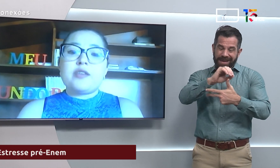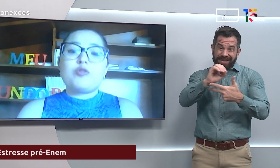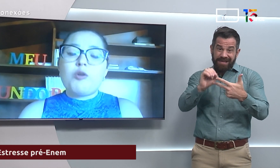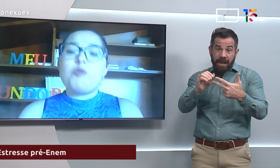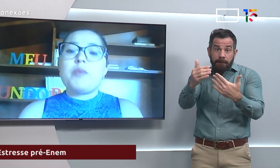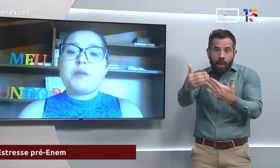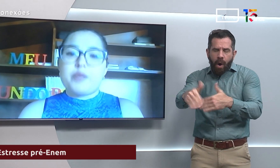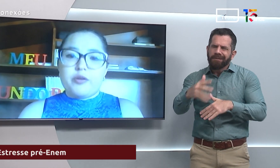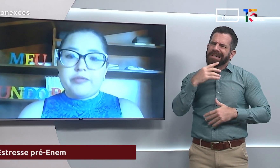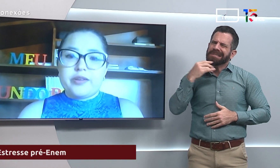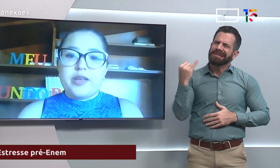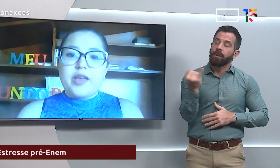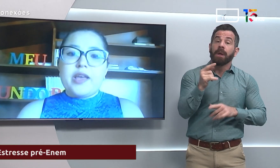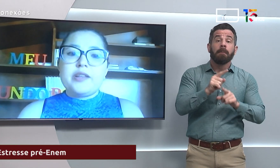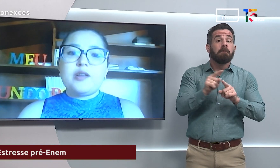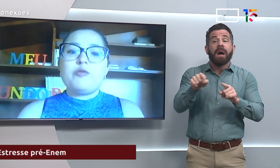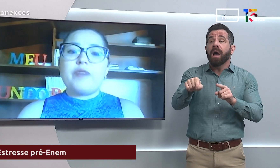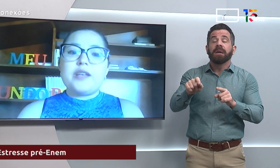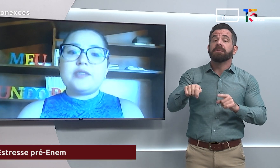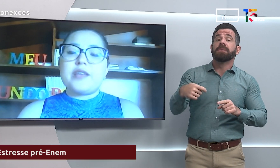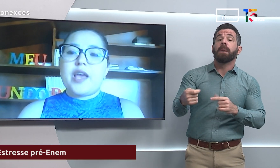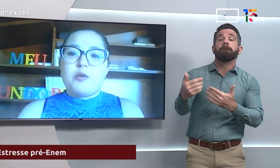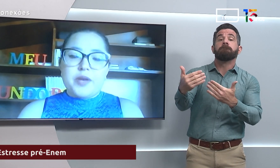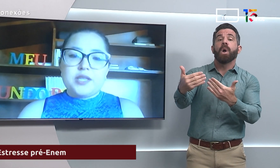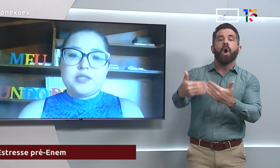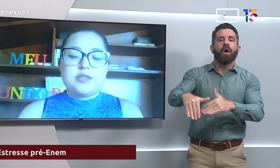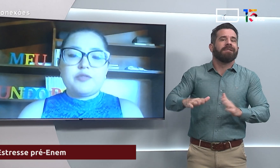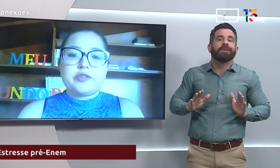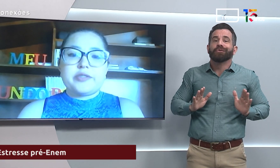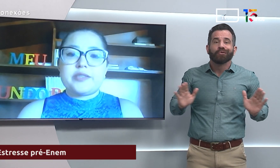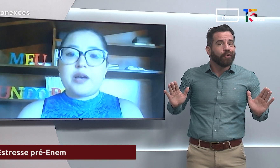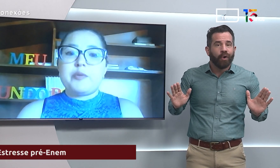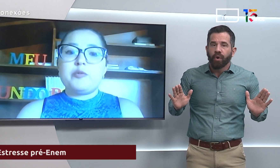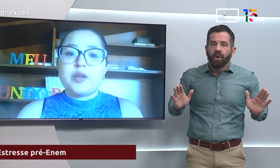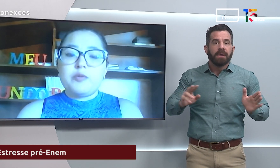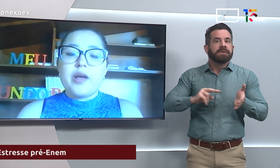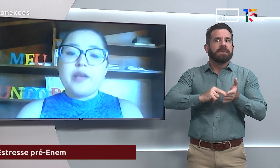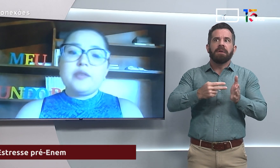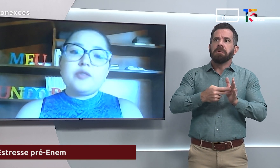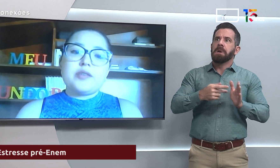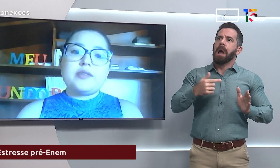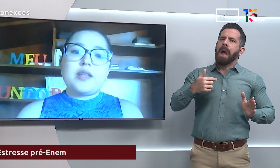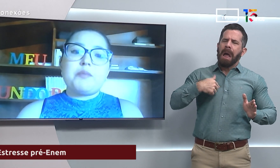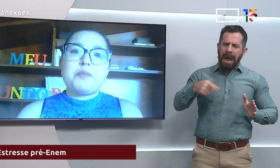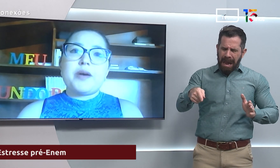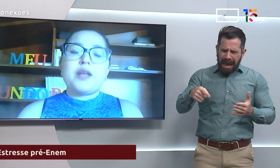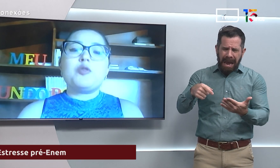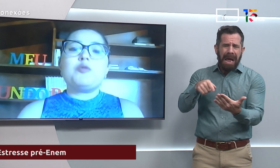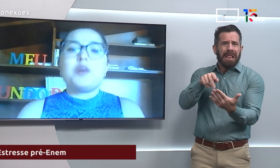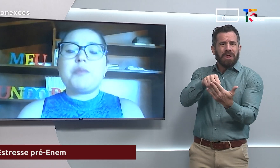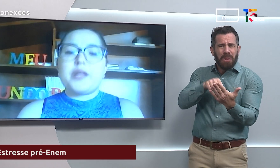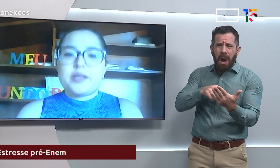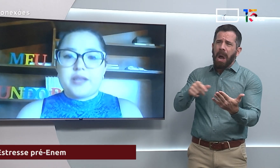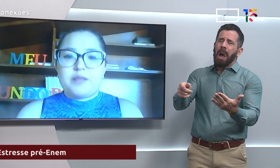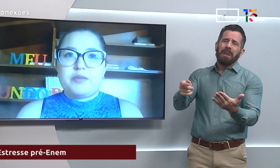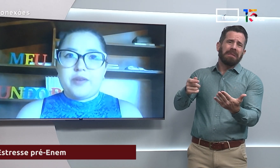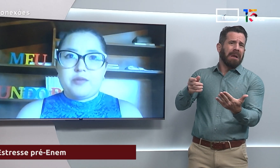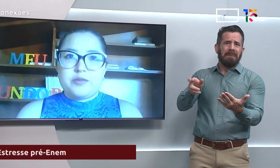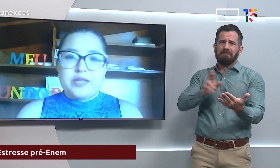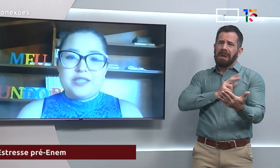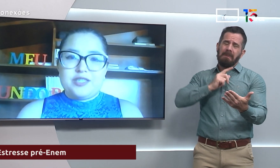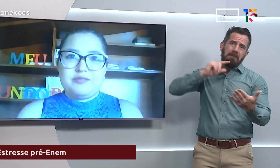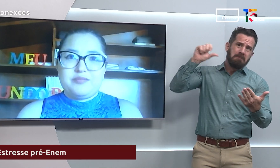ele é só uma prova. Ele não vai dizer realmente se você sabe ou não, se você está preparado ou não para entrar